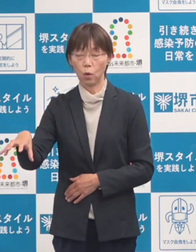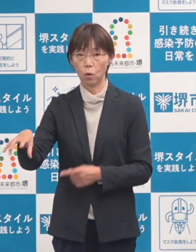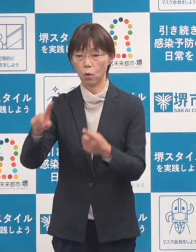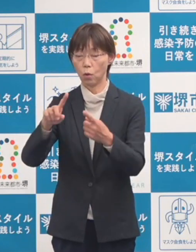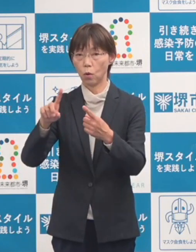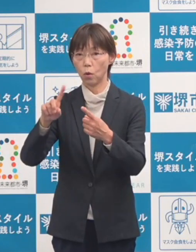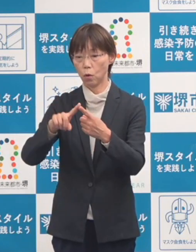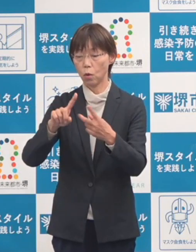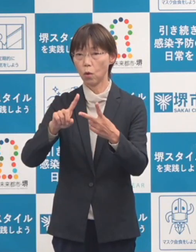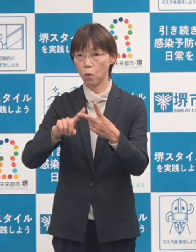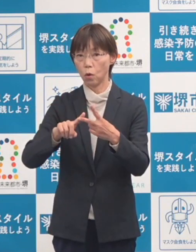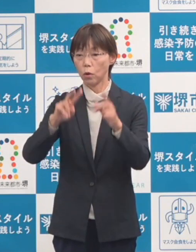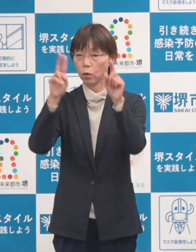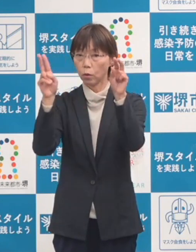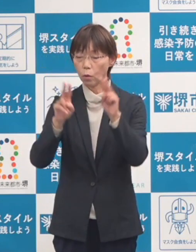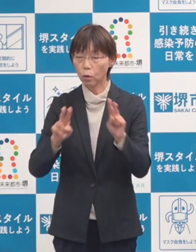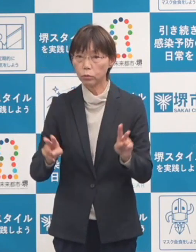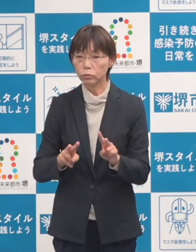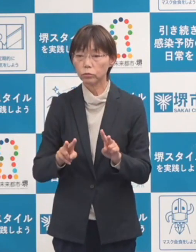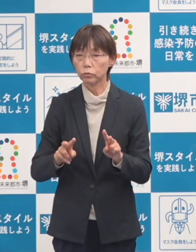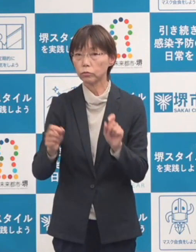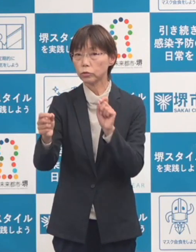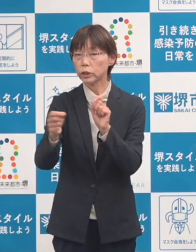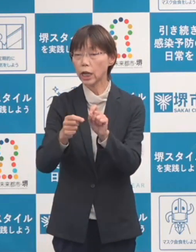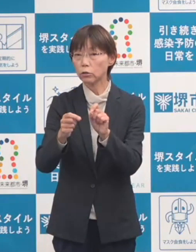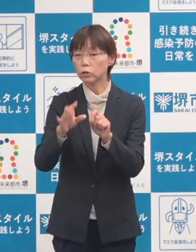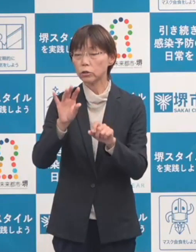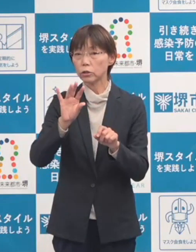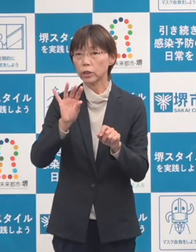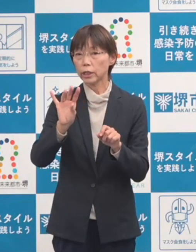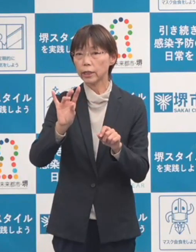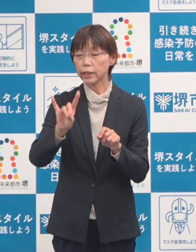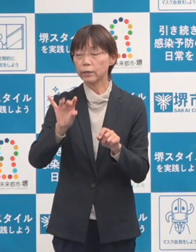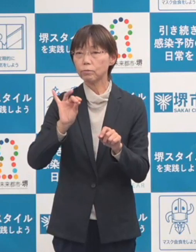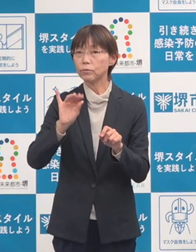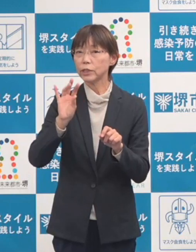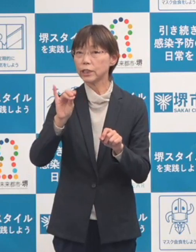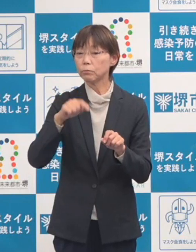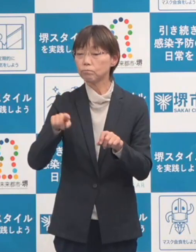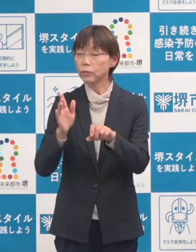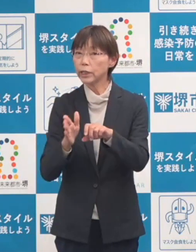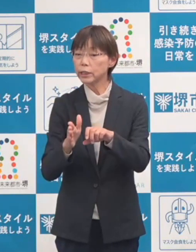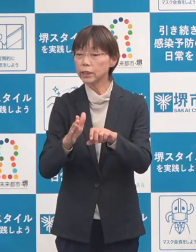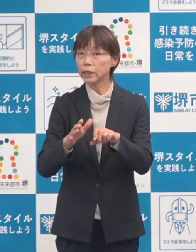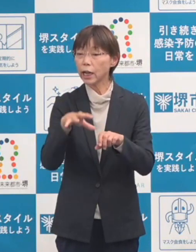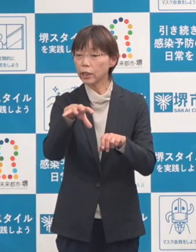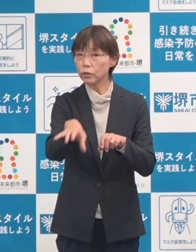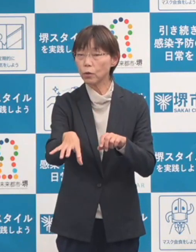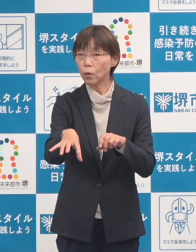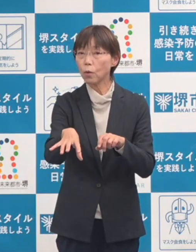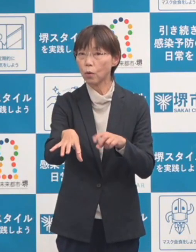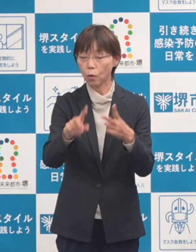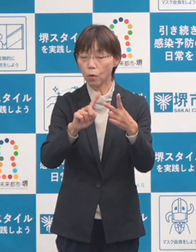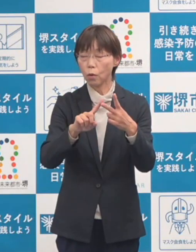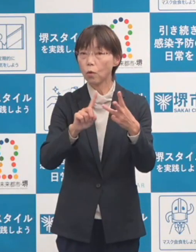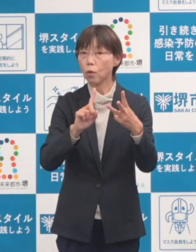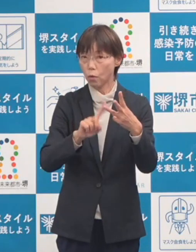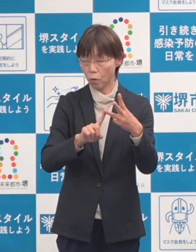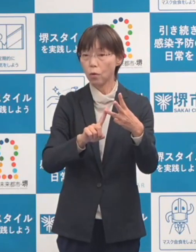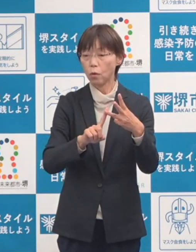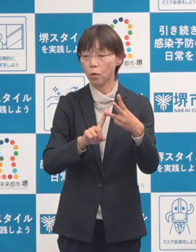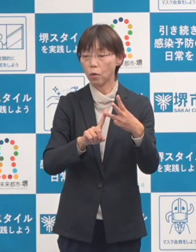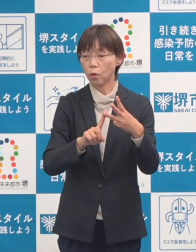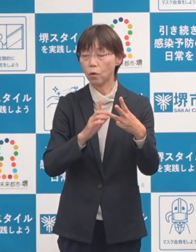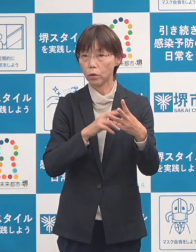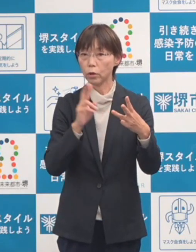して仁徳天皇陵古墳の近くにキッチン会場を設けております。またこの